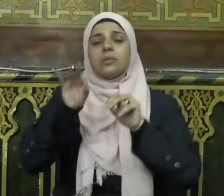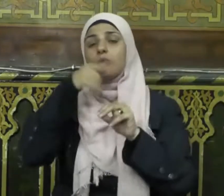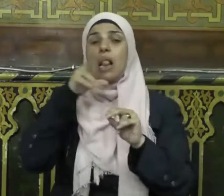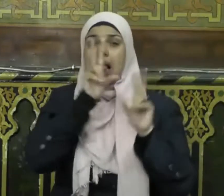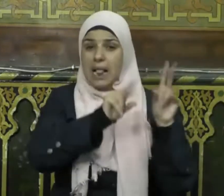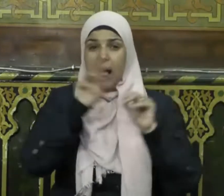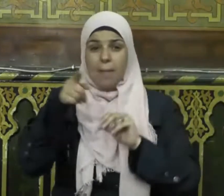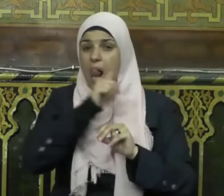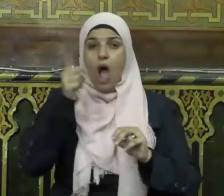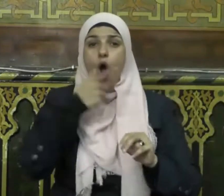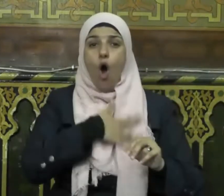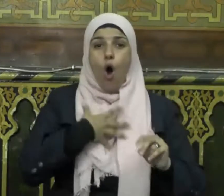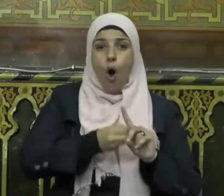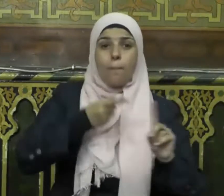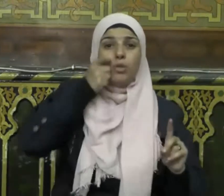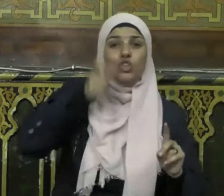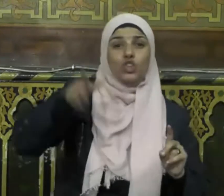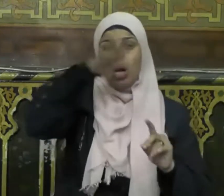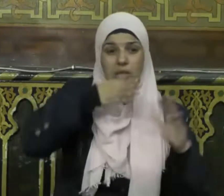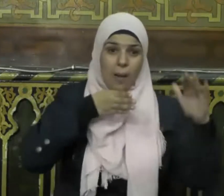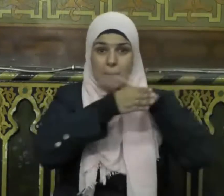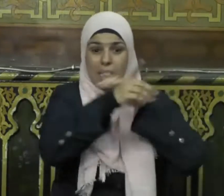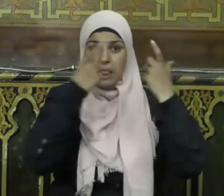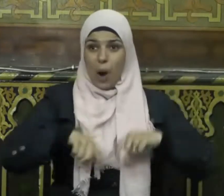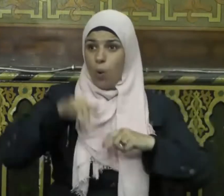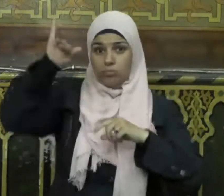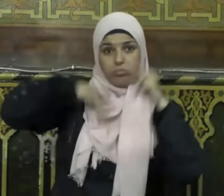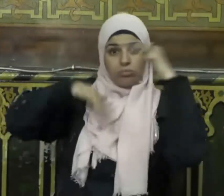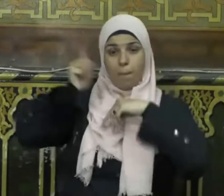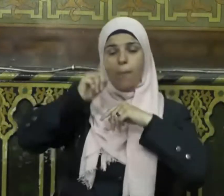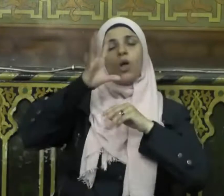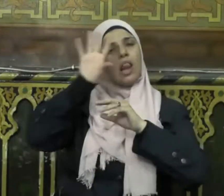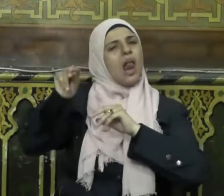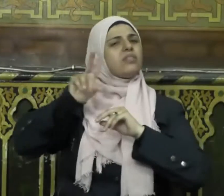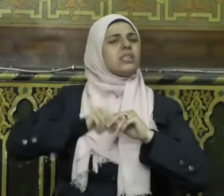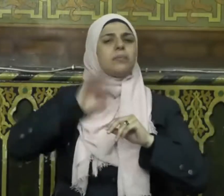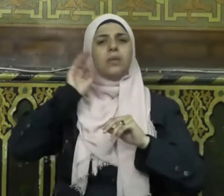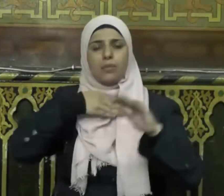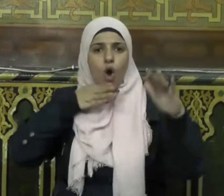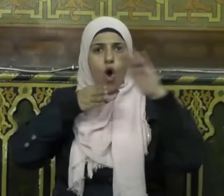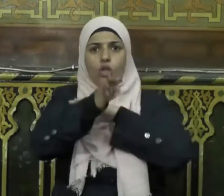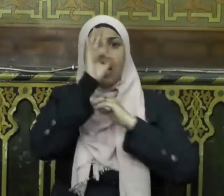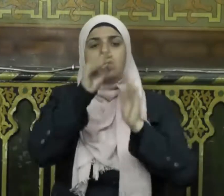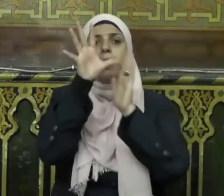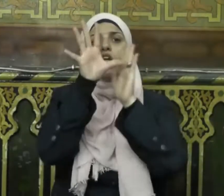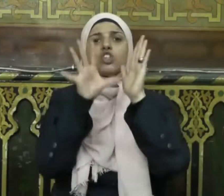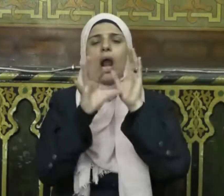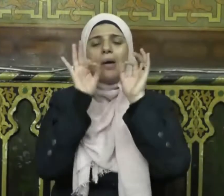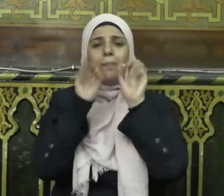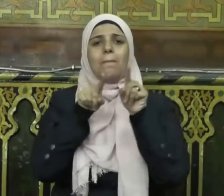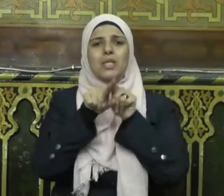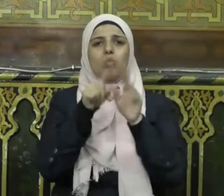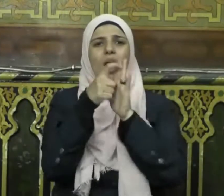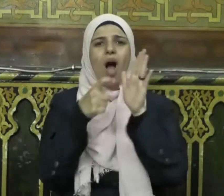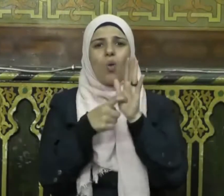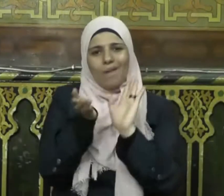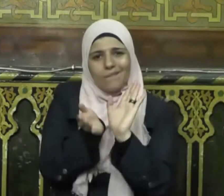أن يتسلل أحد إلى دولته أو يدخلها بغير الطرق الشرعية القانونية ينبغي أن لا